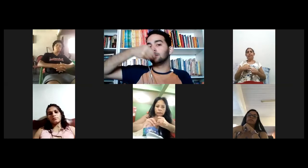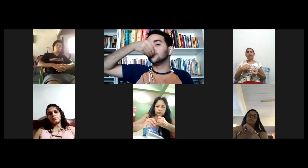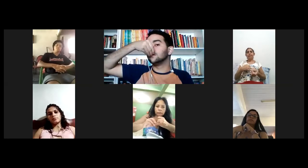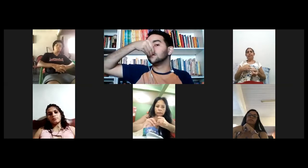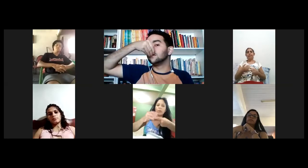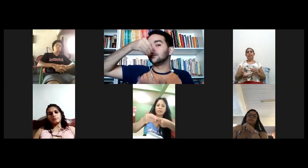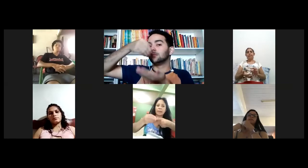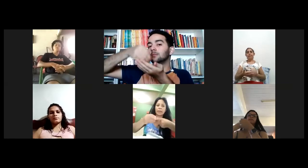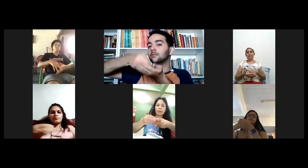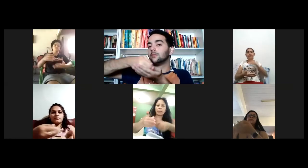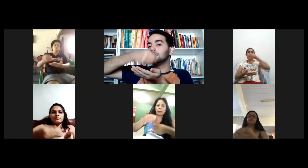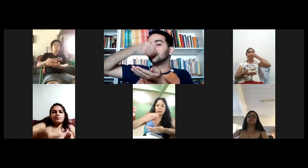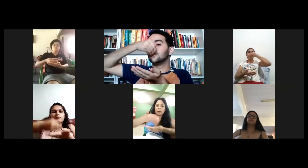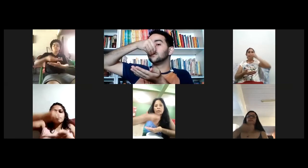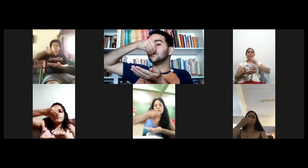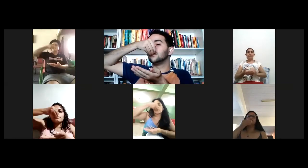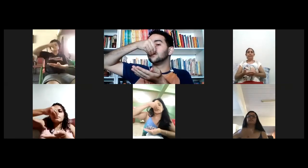Sopa.